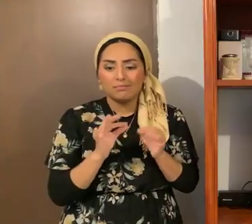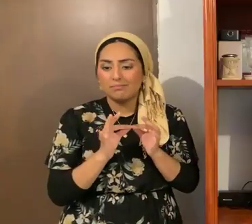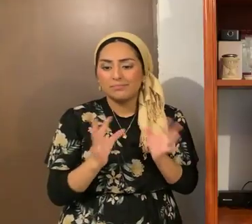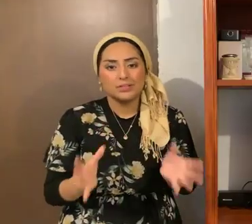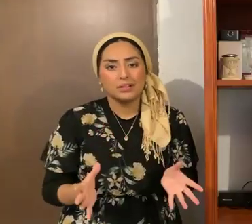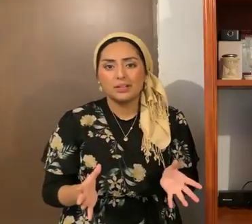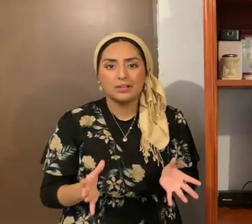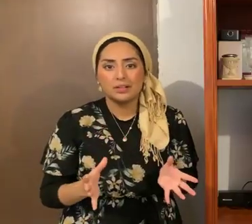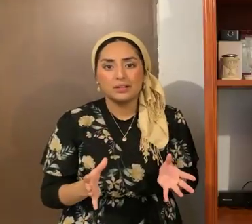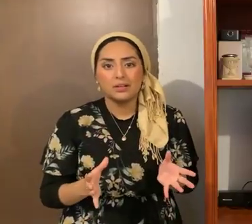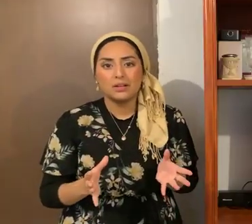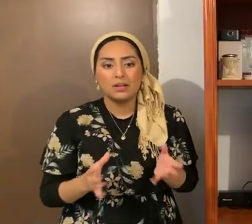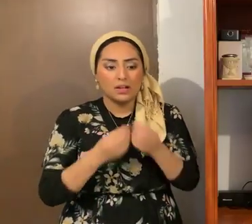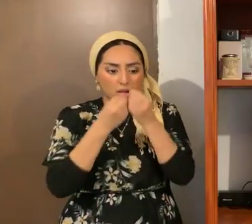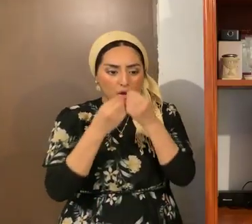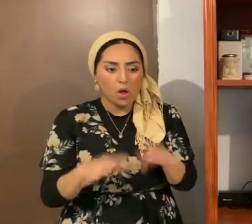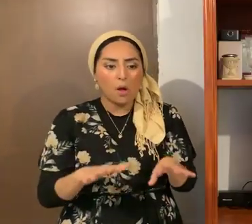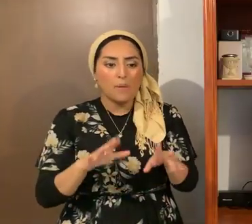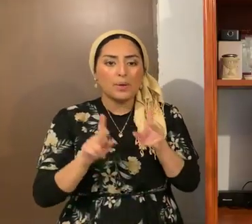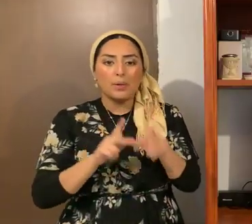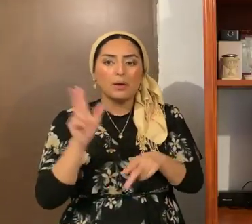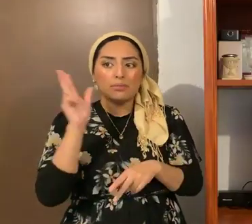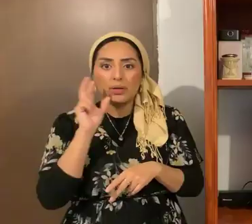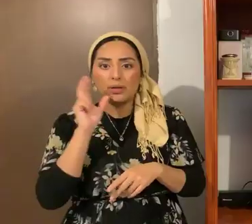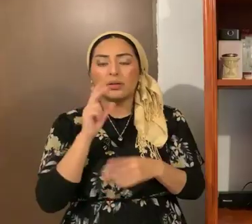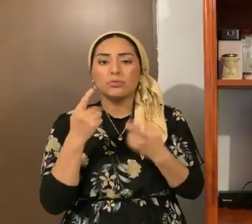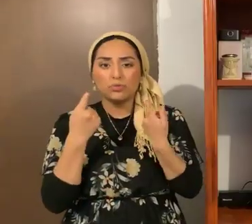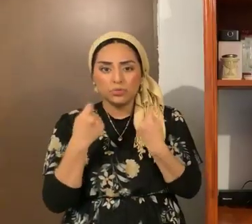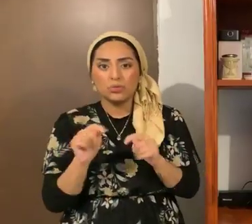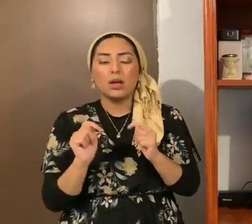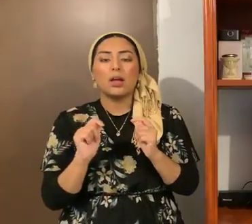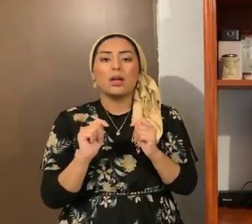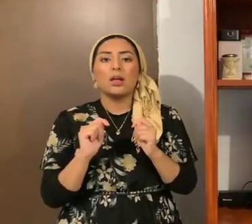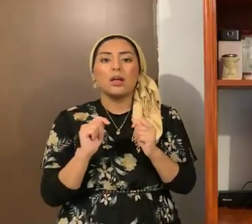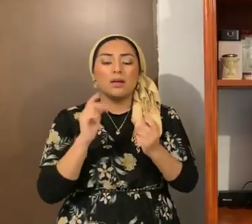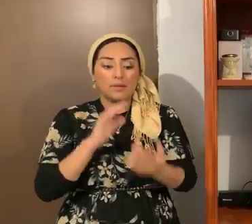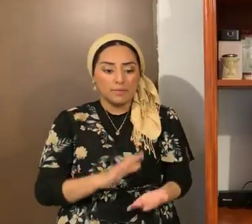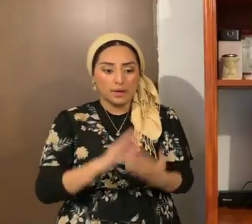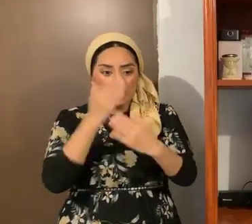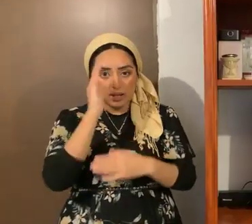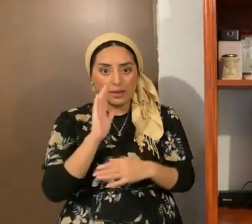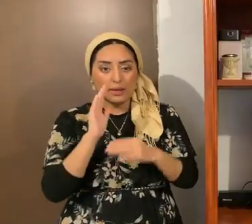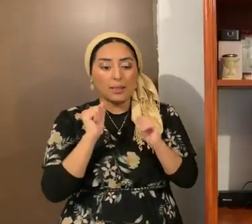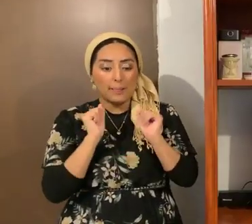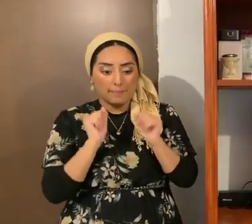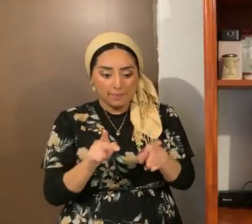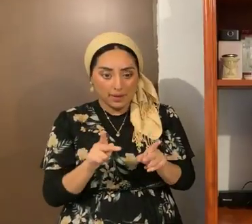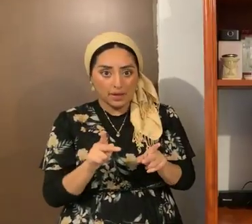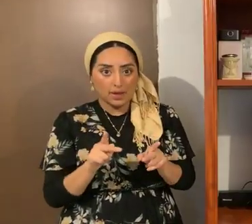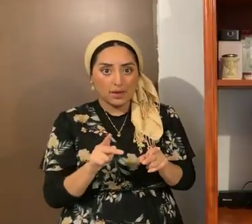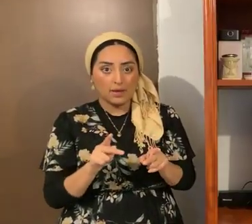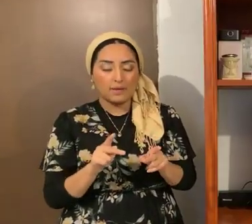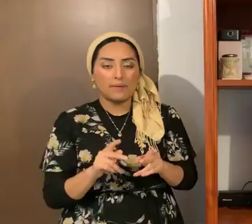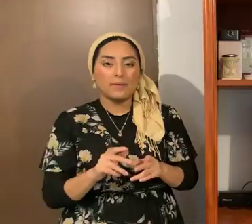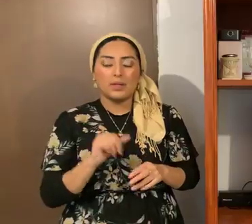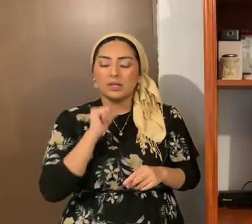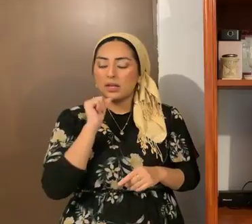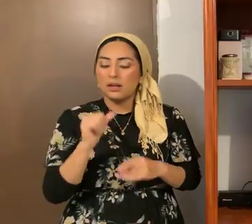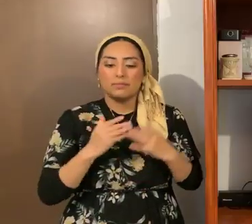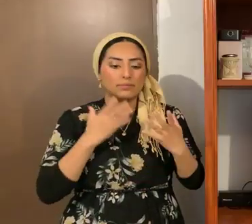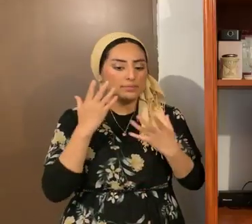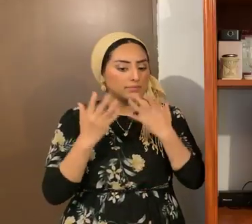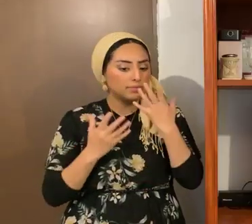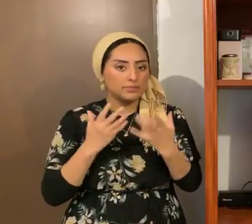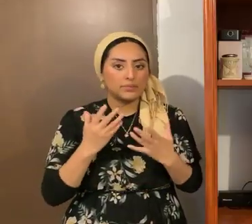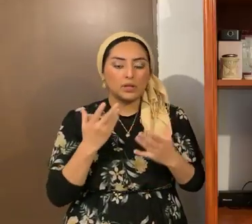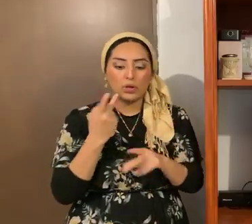aprovecha, sino que es para perdición de los oyentes. Procura con diligencia presentarte a Elohim aprobado, como obrero que no tiene de qué avergonzarse, que